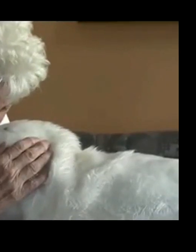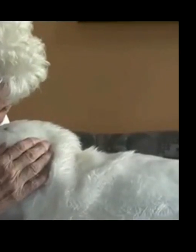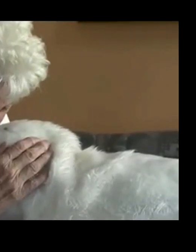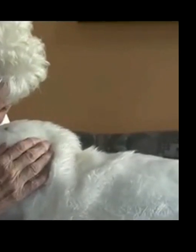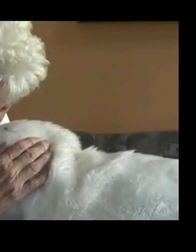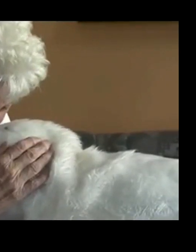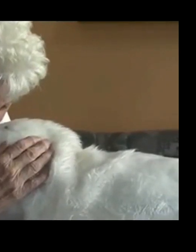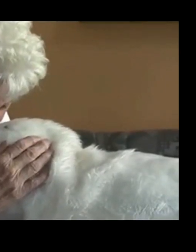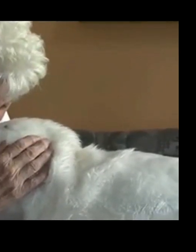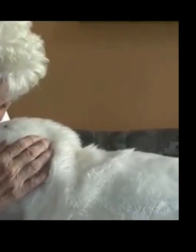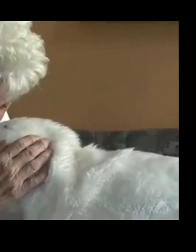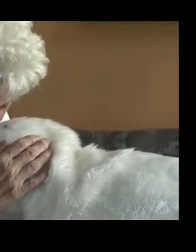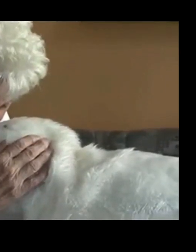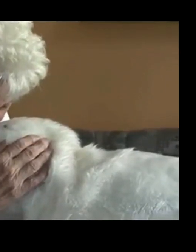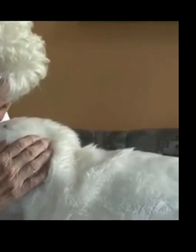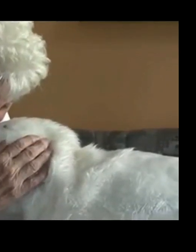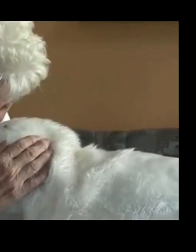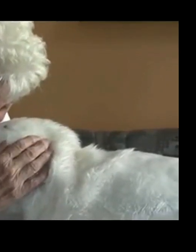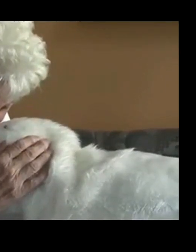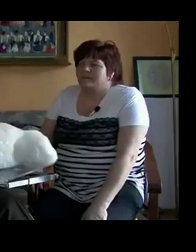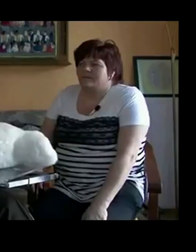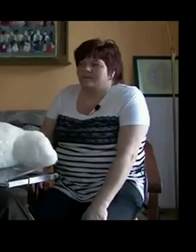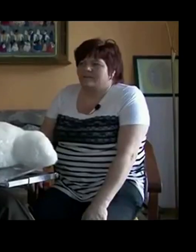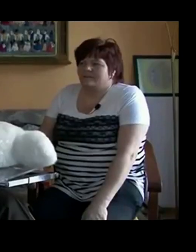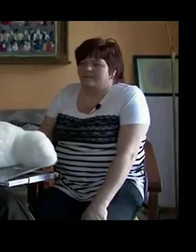maakt, dat vind ik gewoon geweldig.